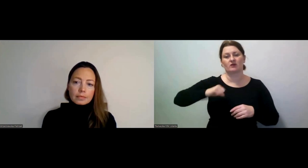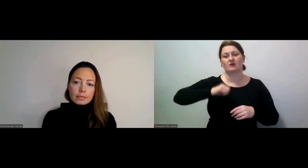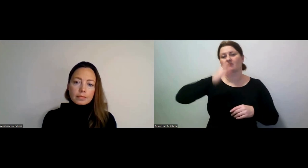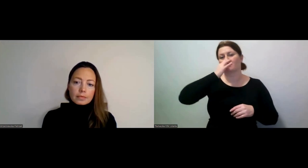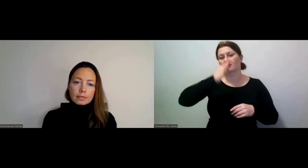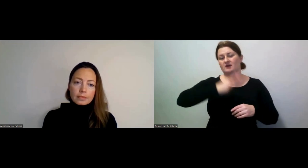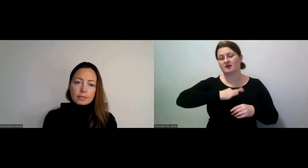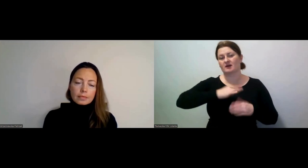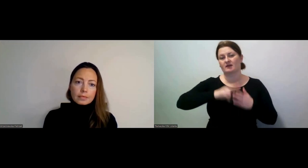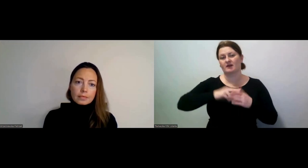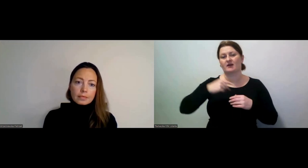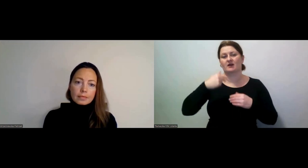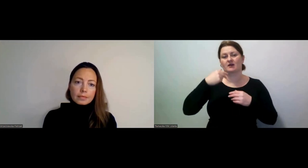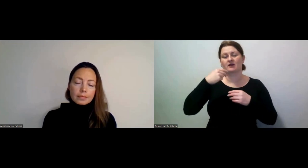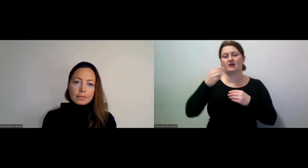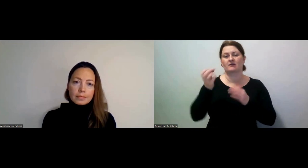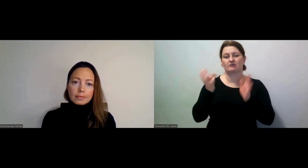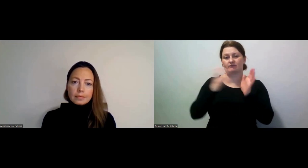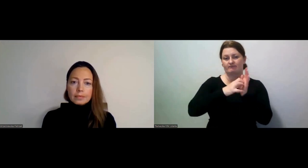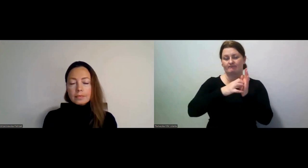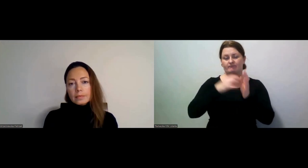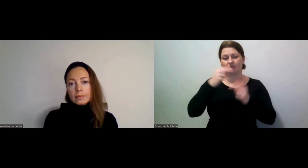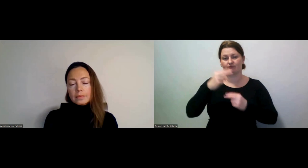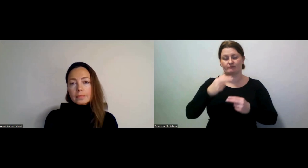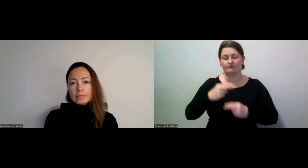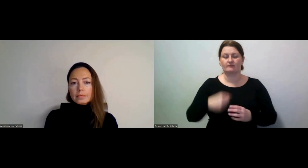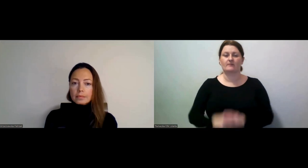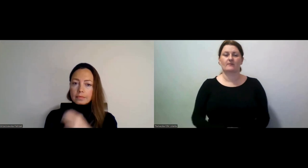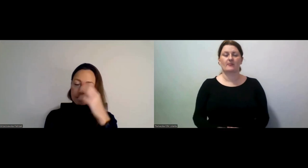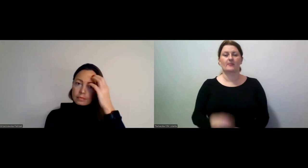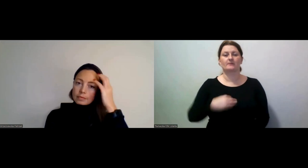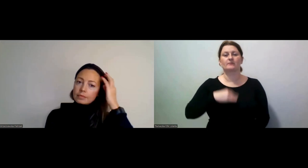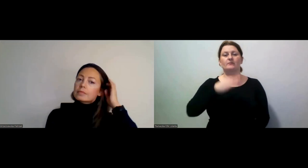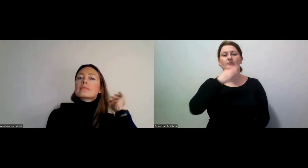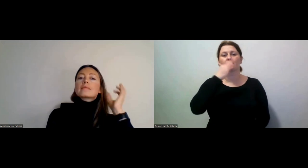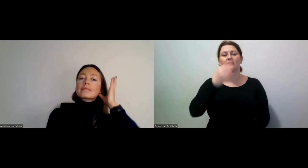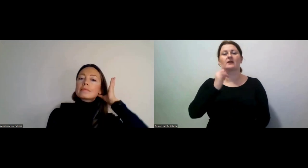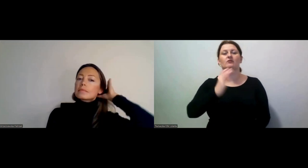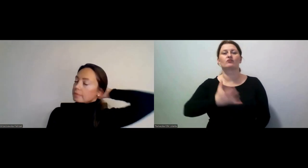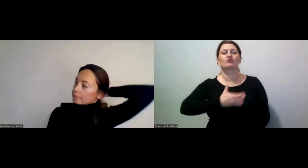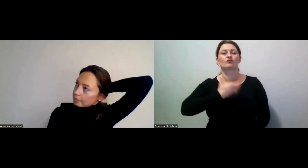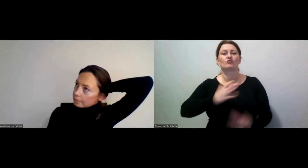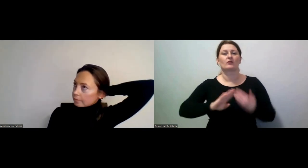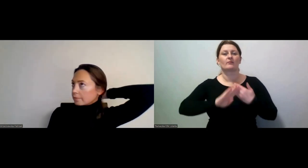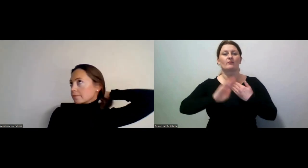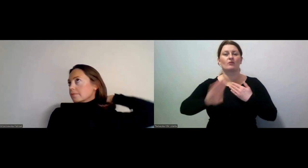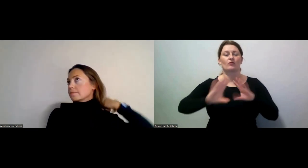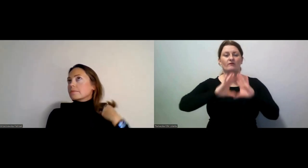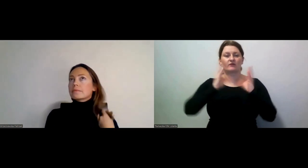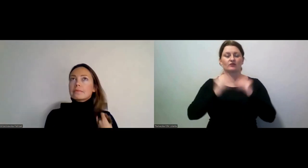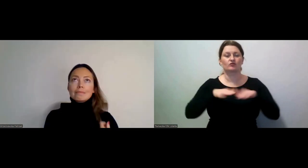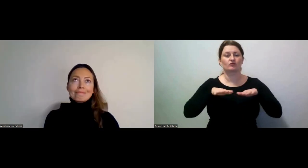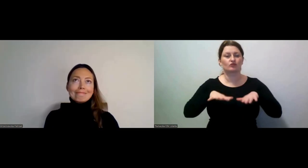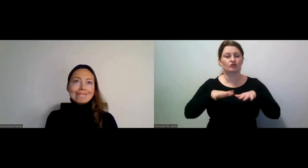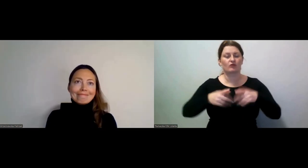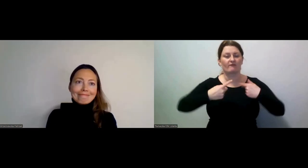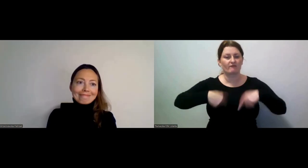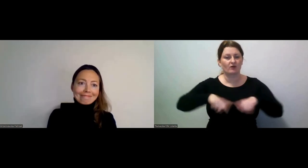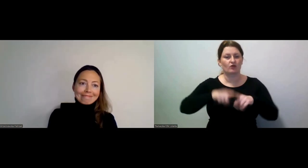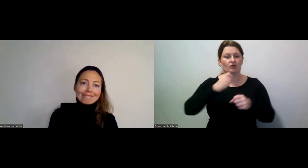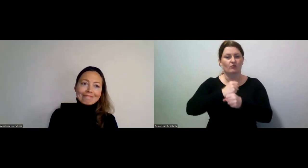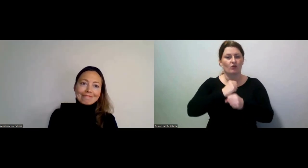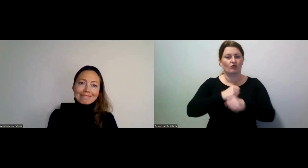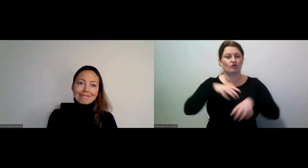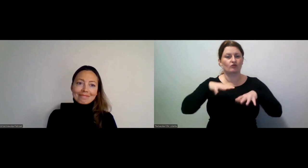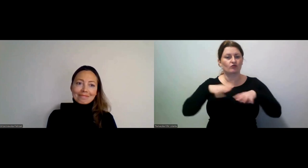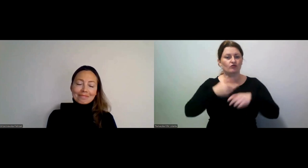pytania na czacie. I zapytam, jak się panie czują już po tym wszystkim? Tyle rzeczy zostało wykonanych, tyle refleksji,